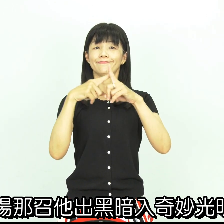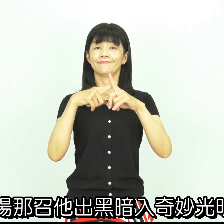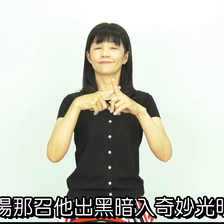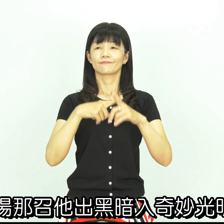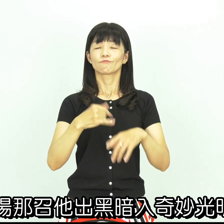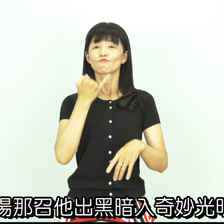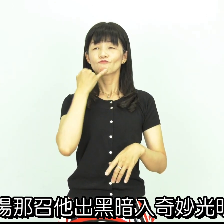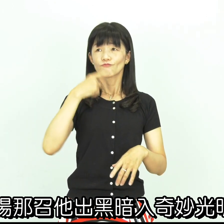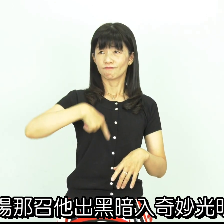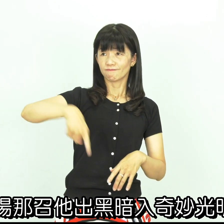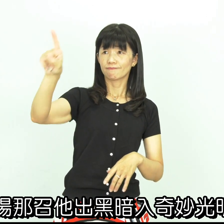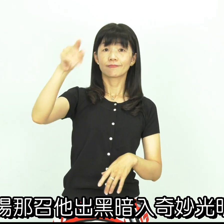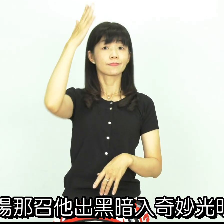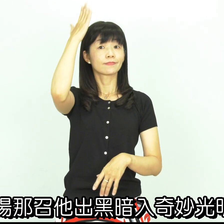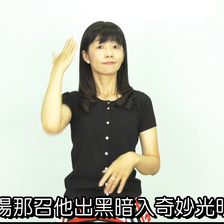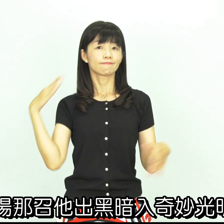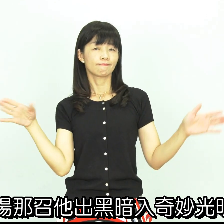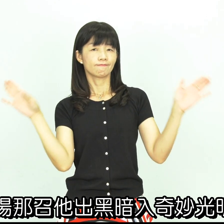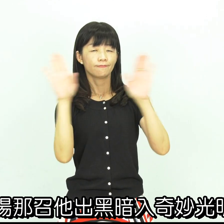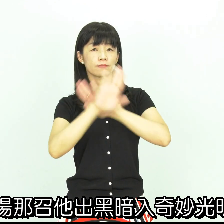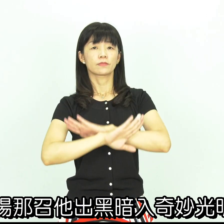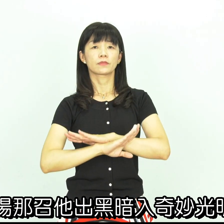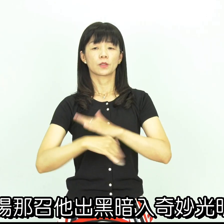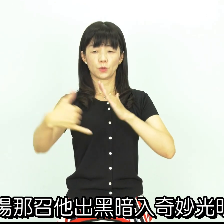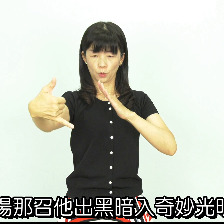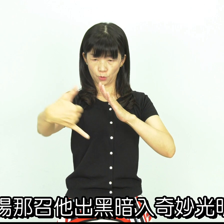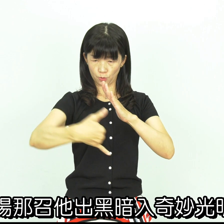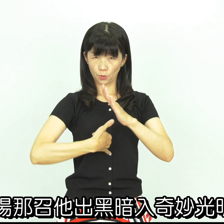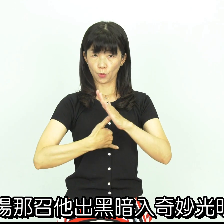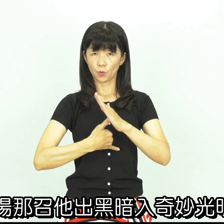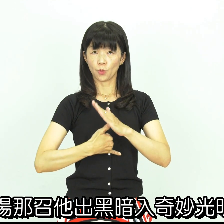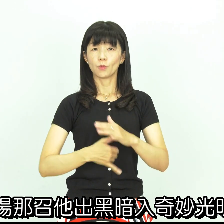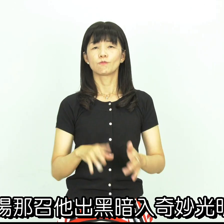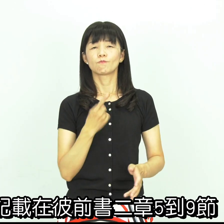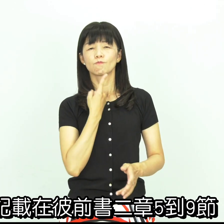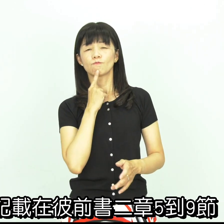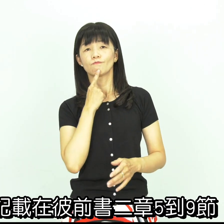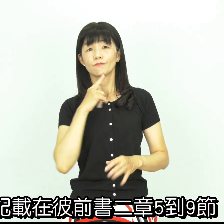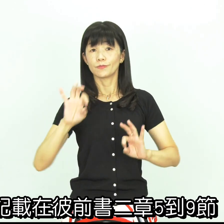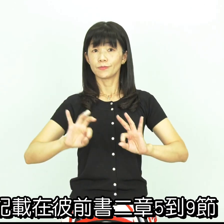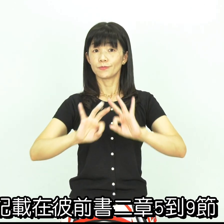出黑暗入奇妙光明者的美德，记载在